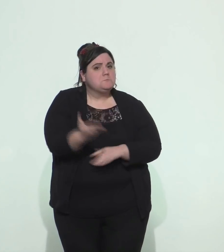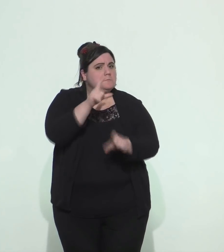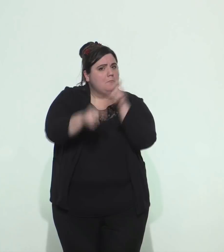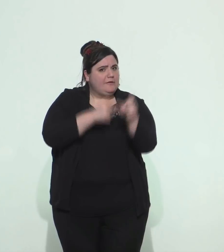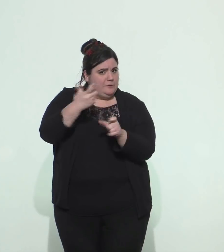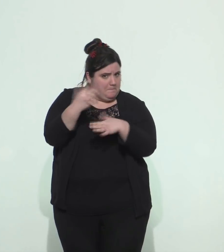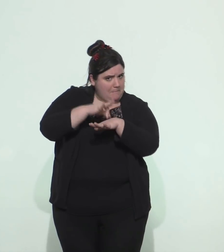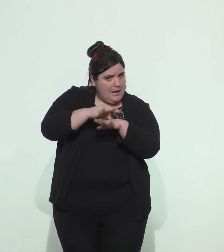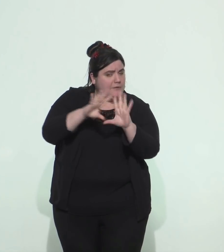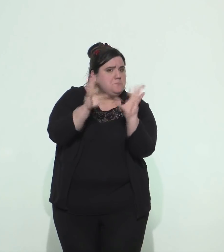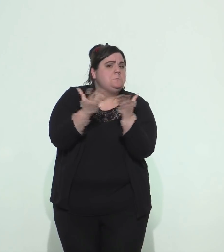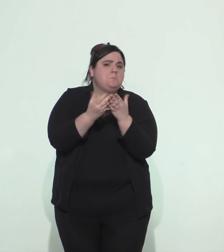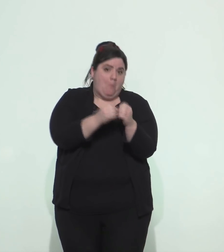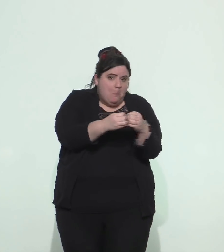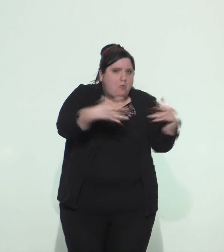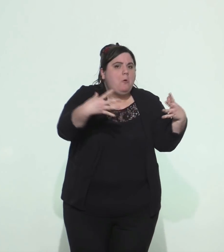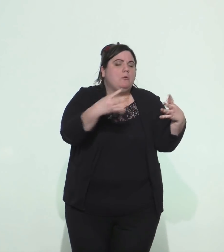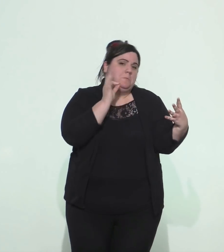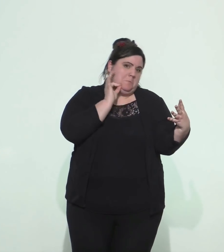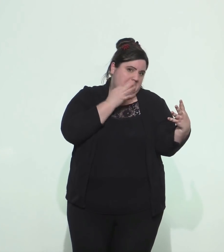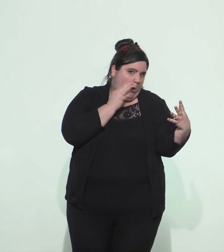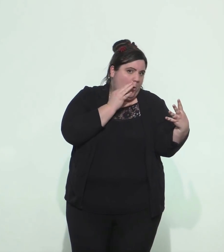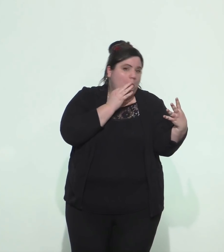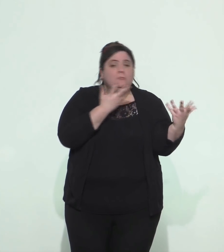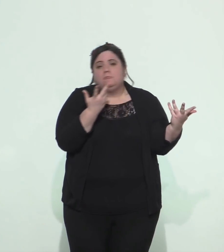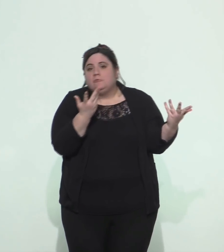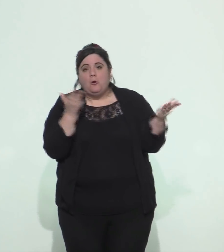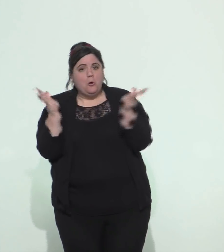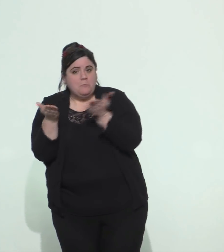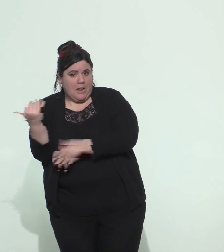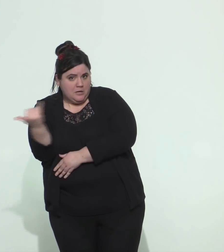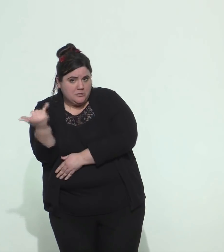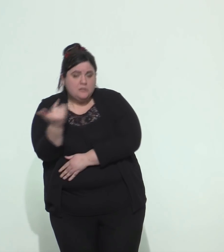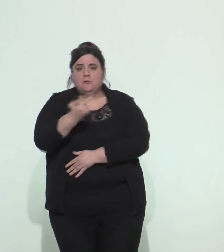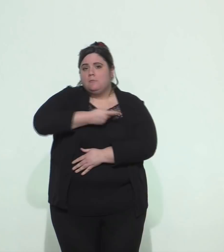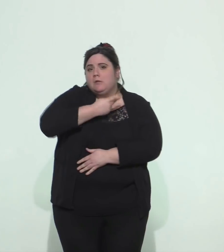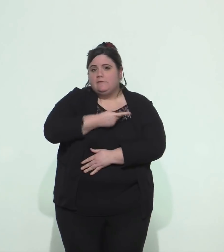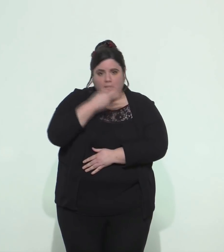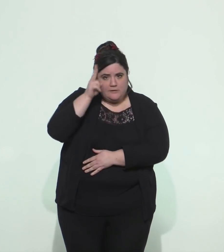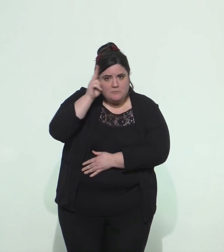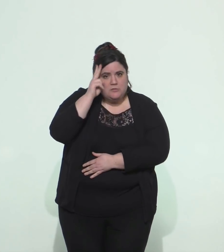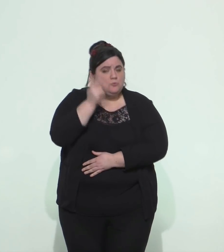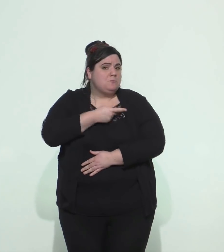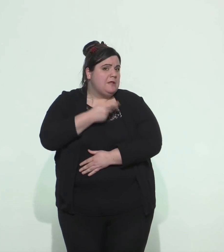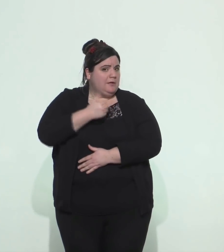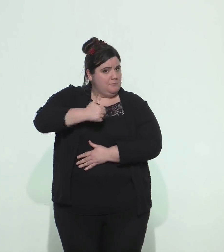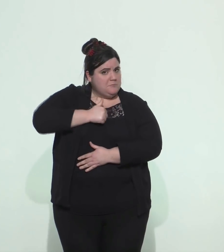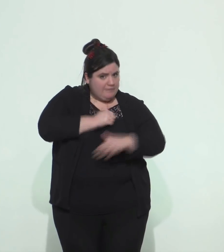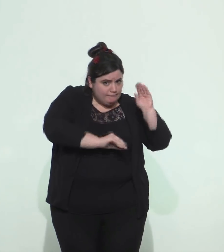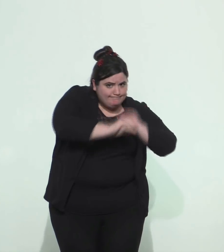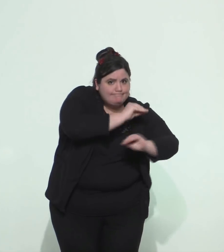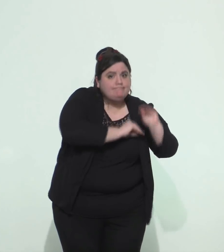cas sont bénins et heureusement pris en charge en ville par les médecins généralistes, et par les médecins traitants et puis par les